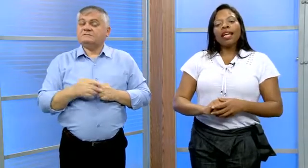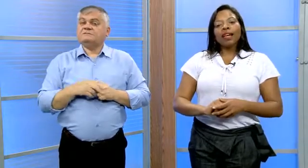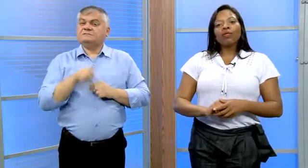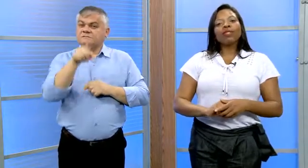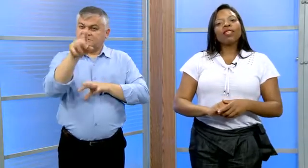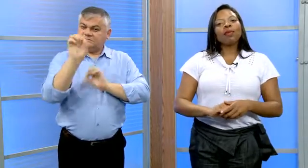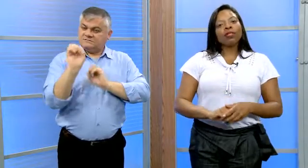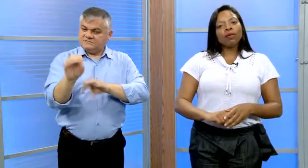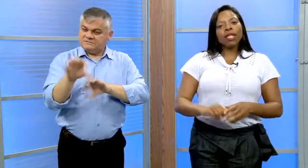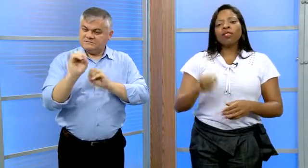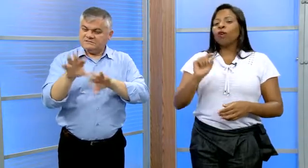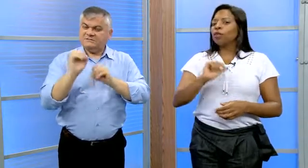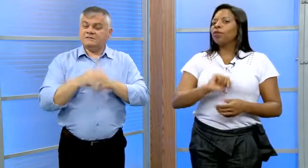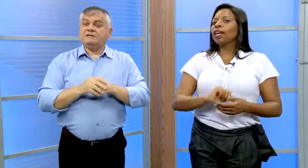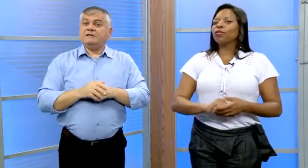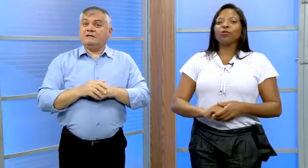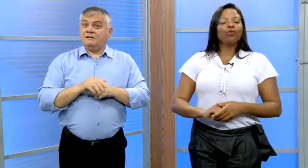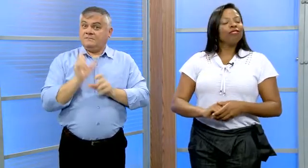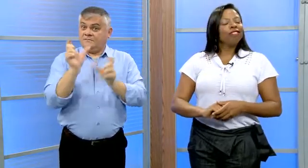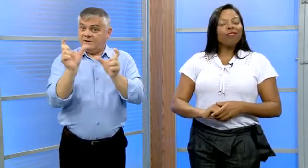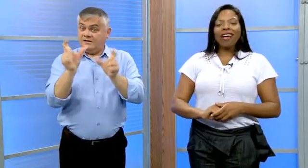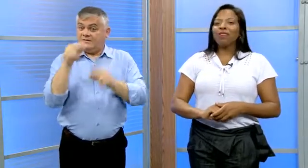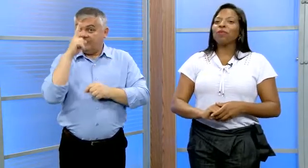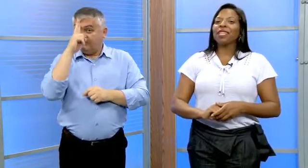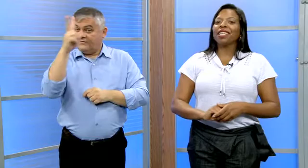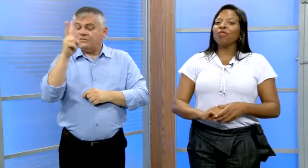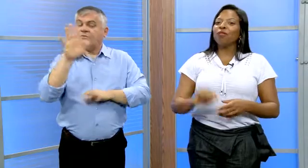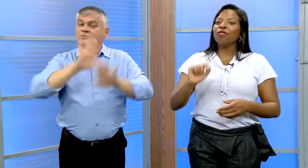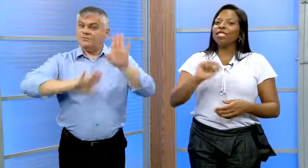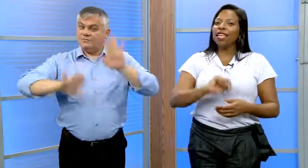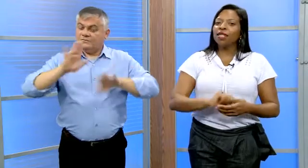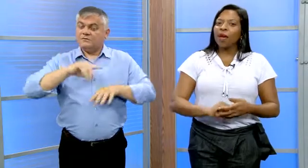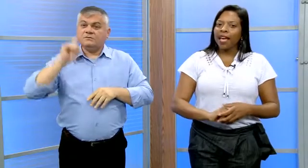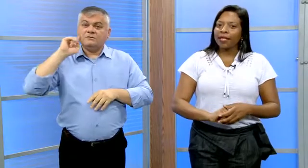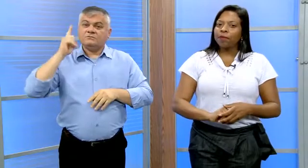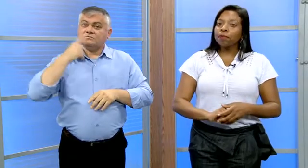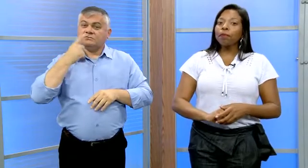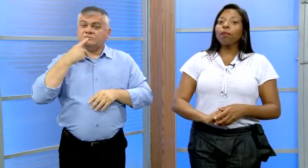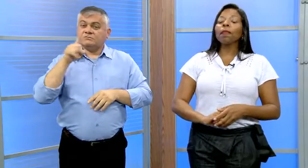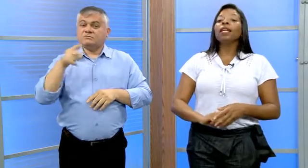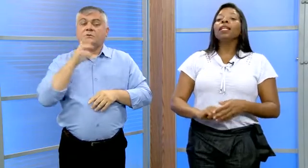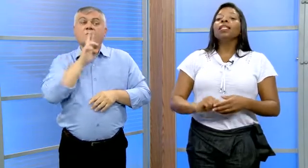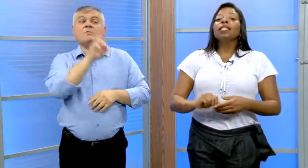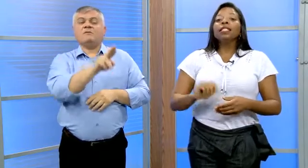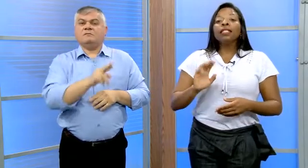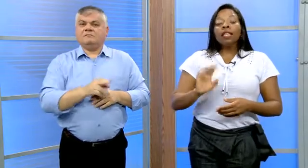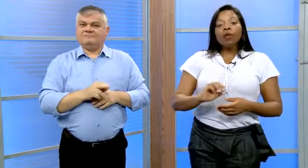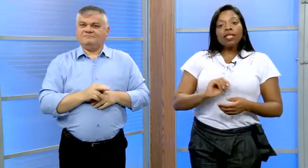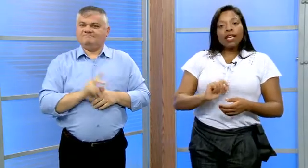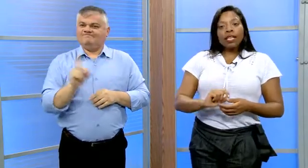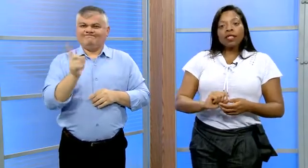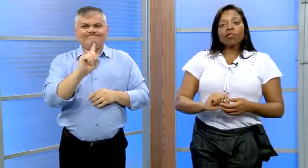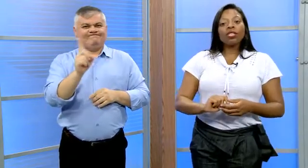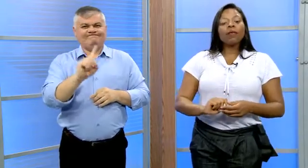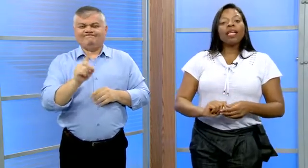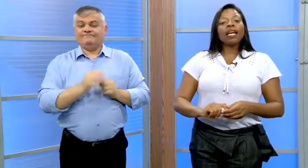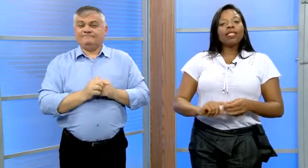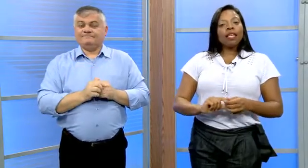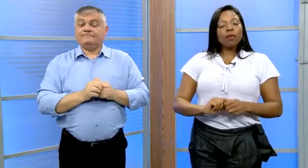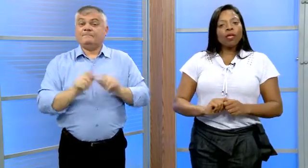trabalhar com sílaba tônica, tome cuidado, o surdo não vai compreender como você espera. Não esqueçam de trabalhar sempre